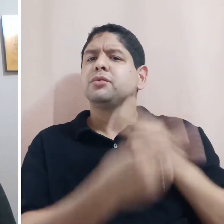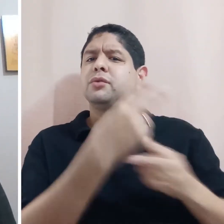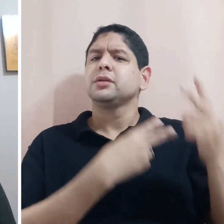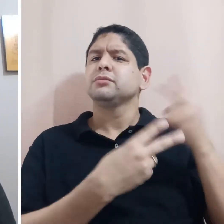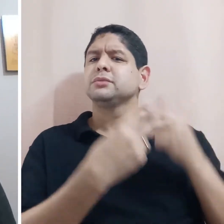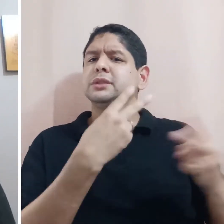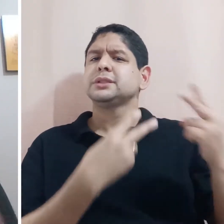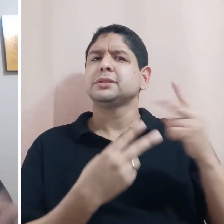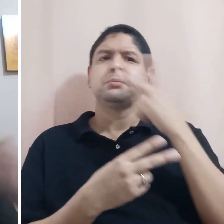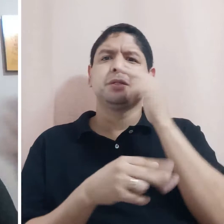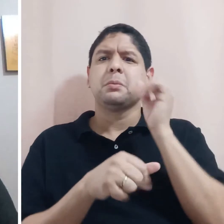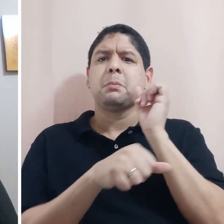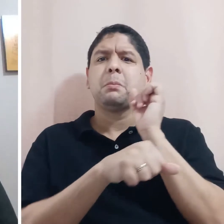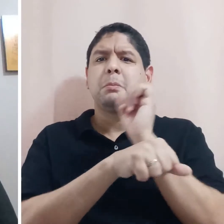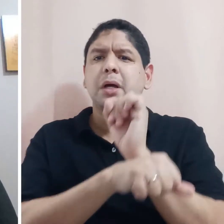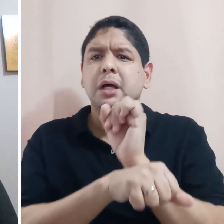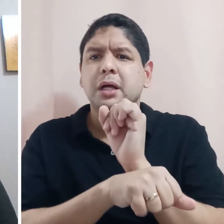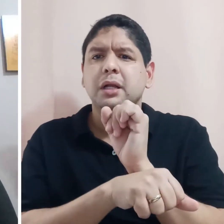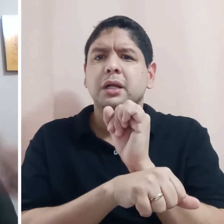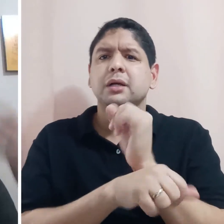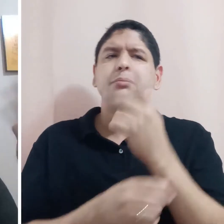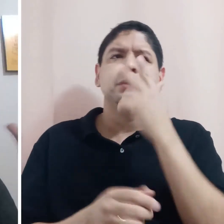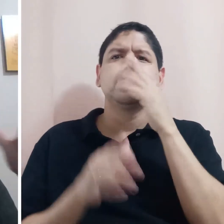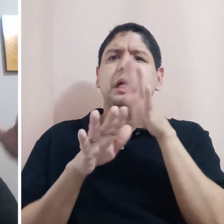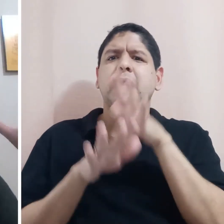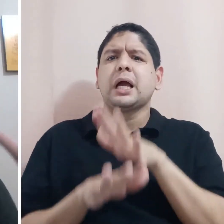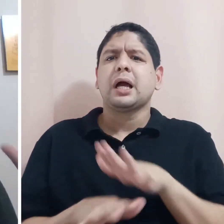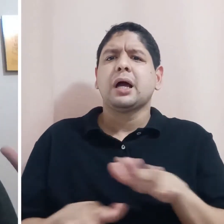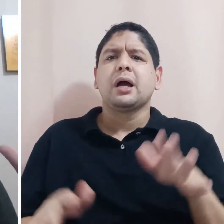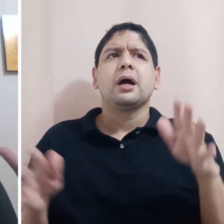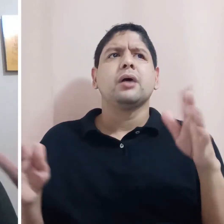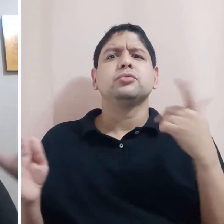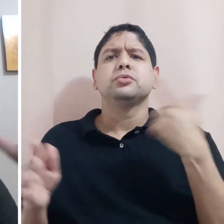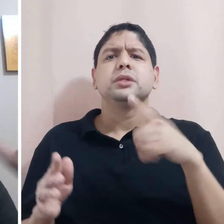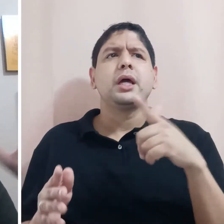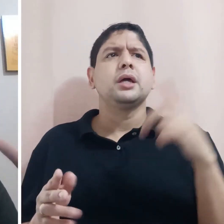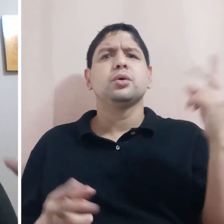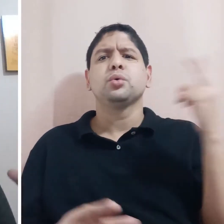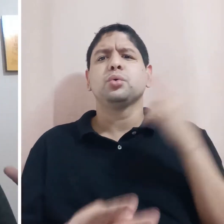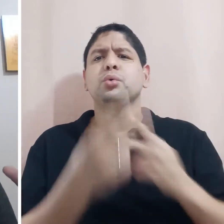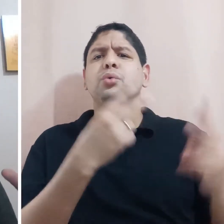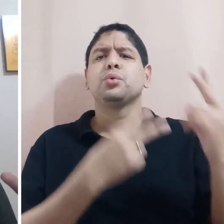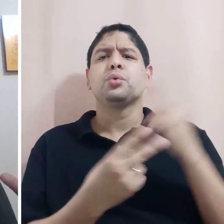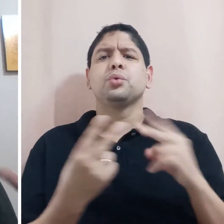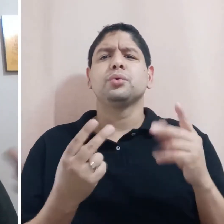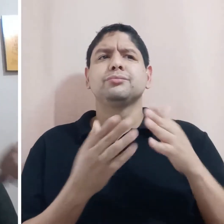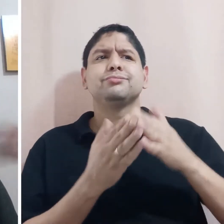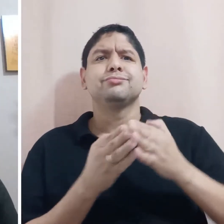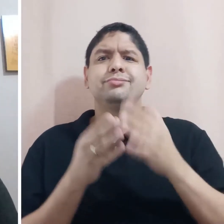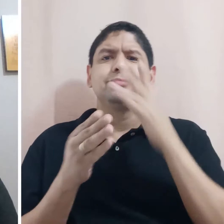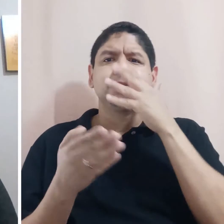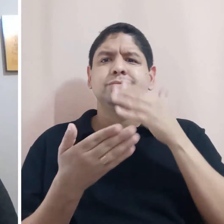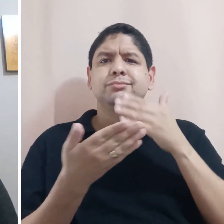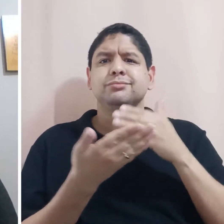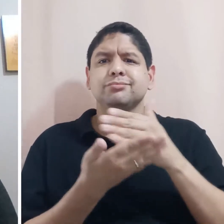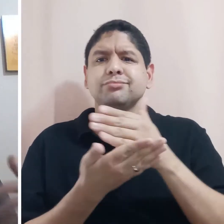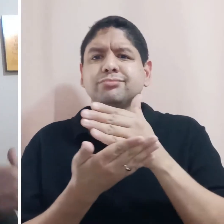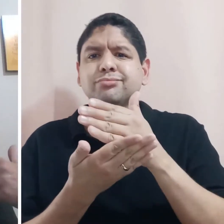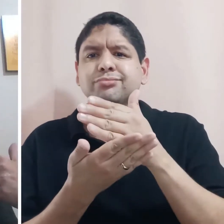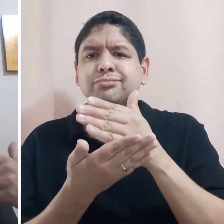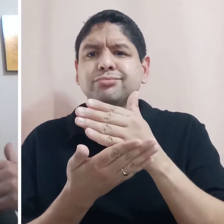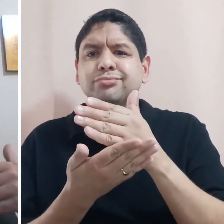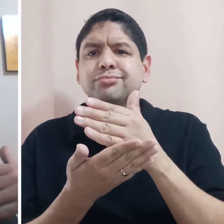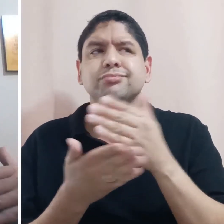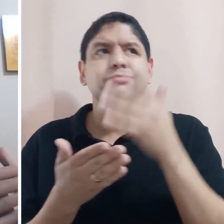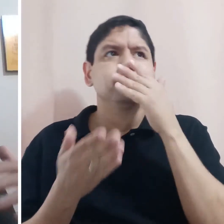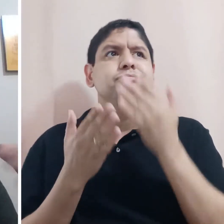queriam, né? Como fazer? E quando aquele vento, de repente, né, parava, né, chamada calmaria, né? Não tinha aquelas correntes de vento, então